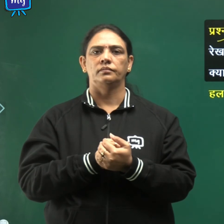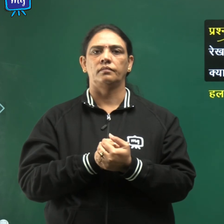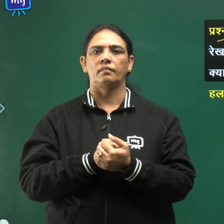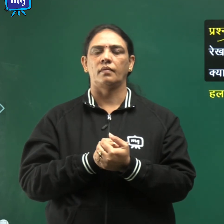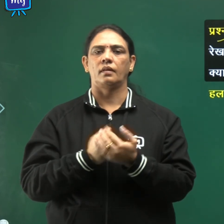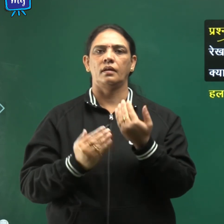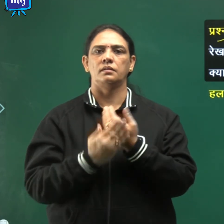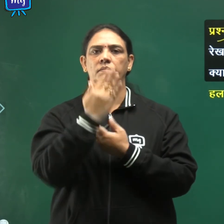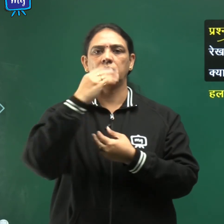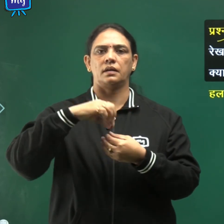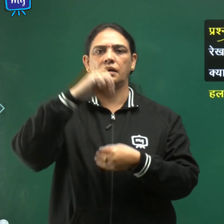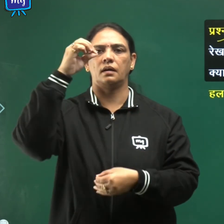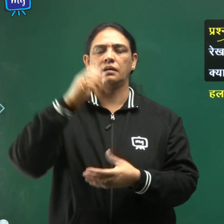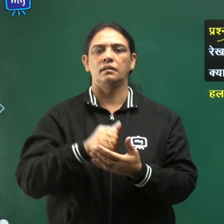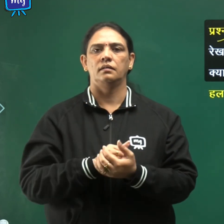स्पर्श रेखा